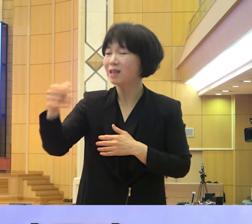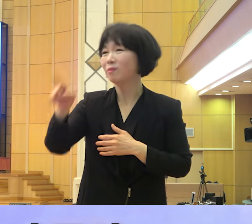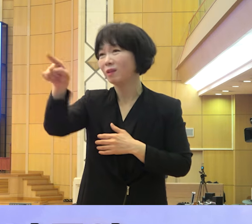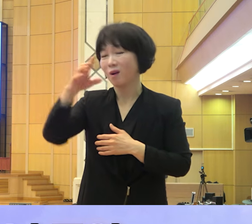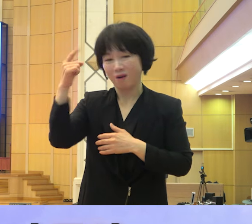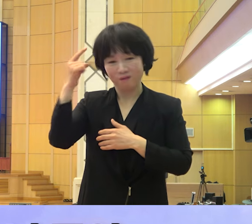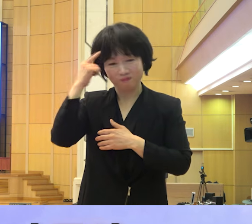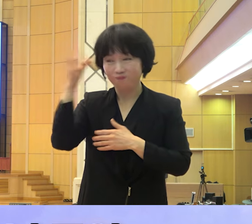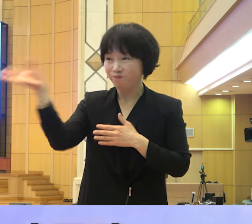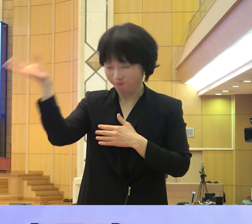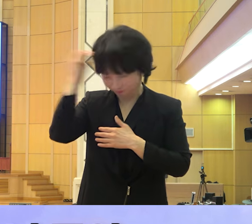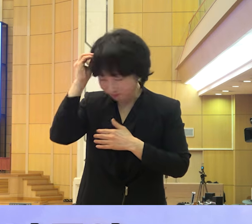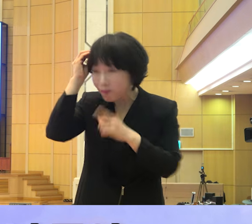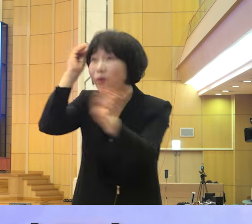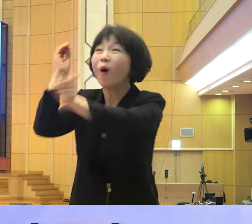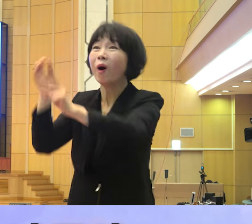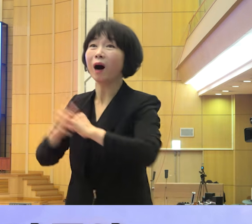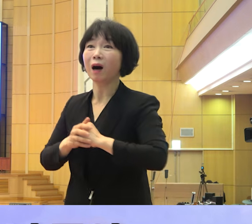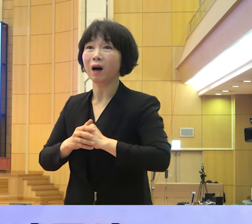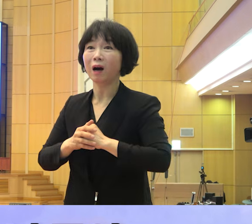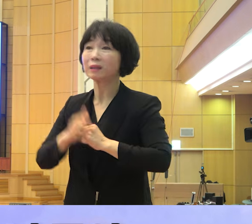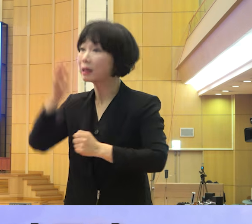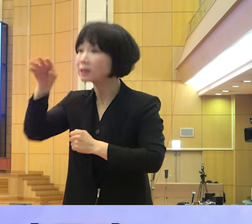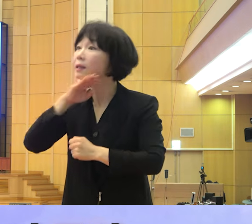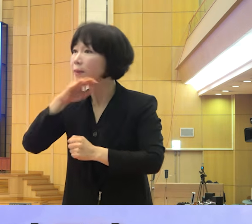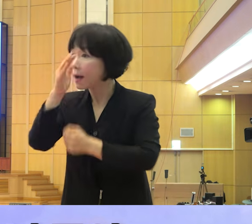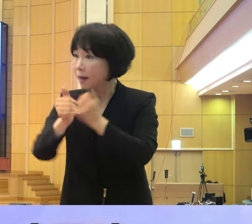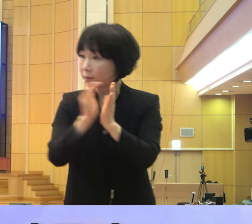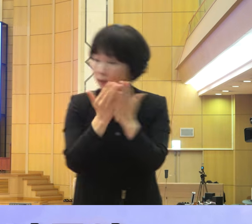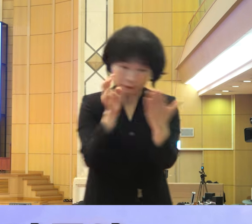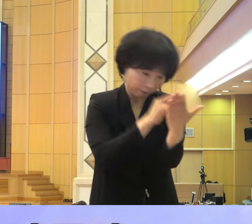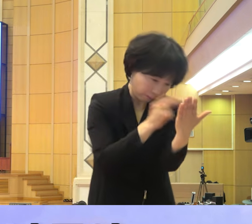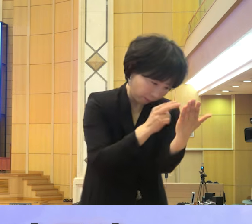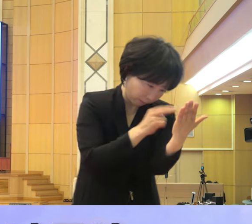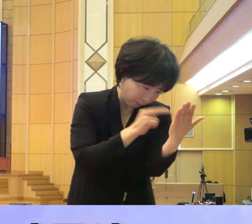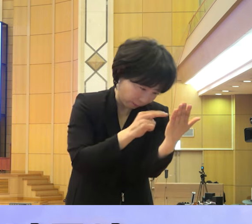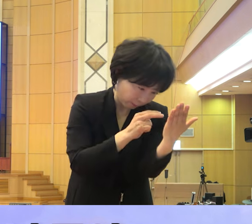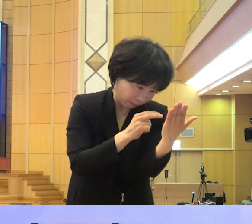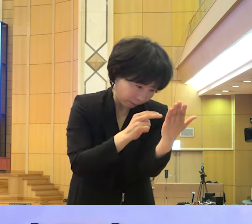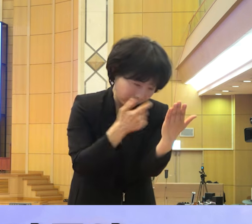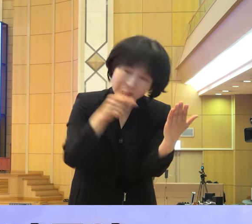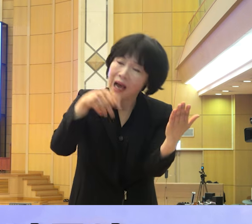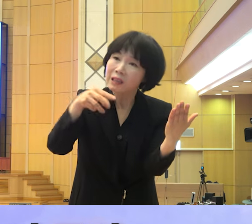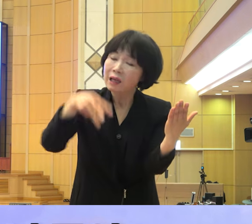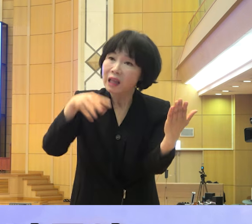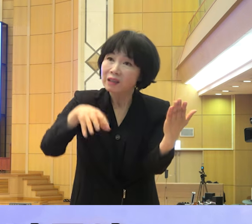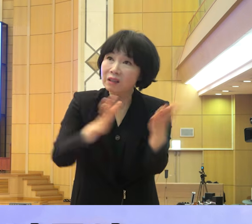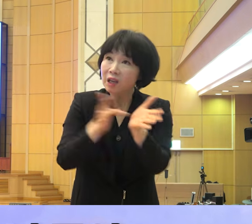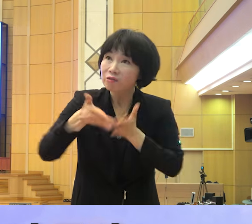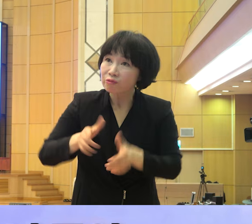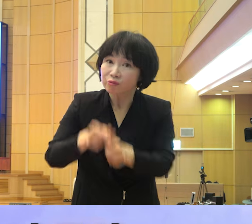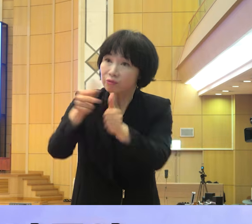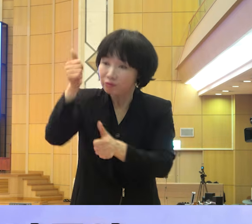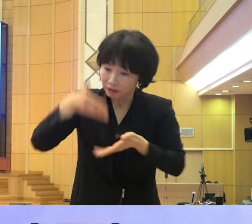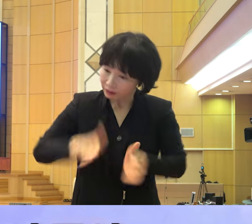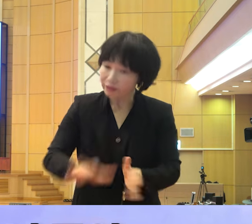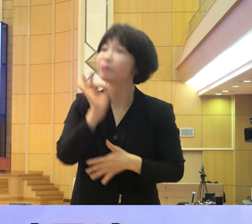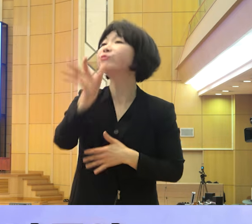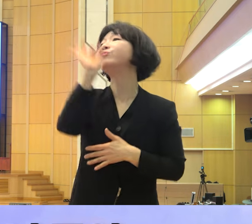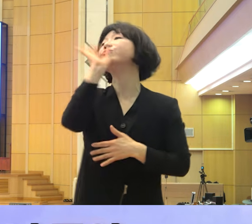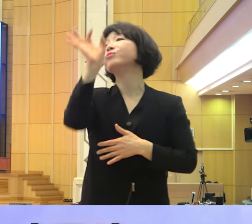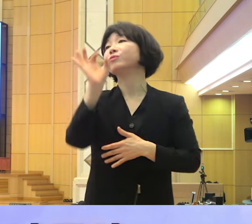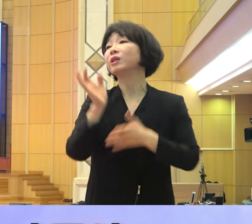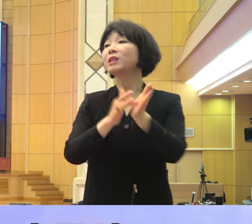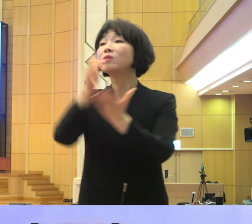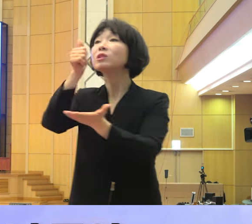무슨 성경 말씀에 아무리 봐도 나사렛에서 구주가 나신다는 말이 없어.